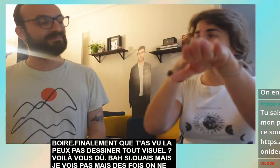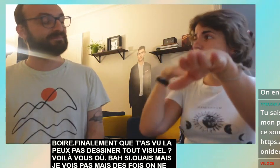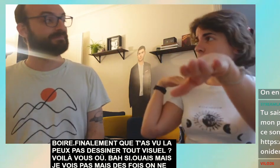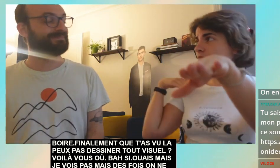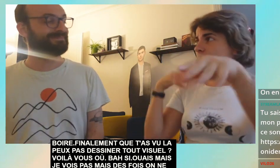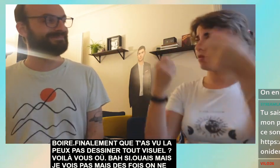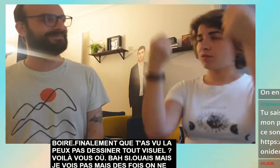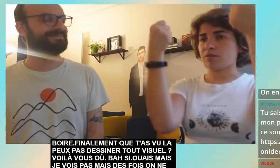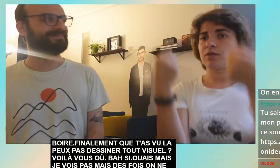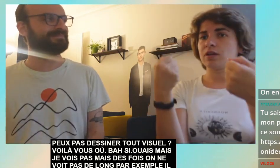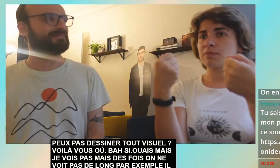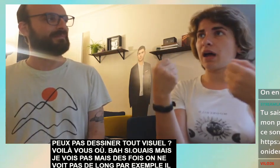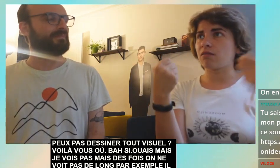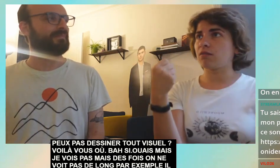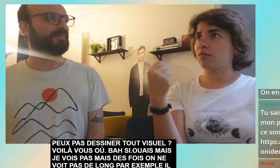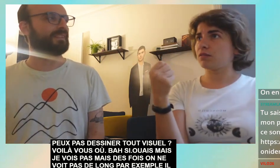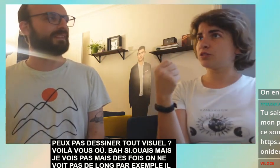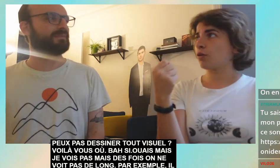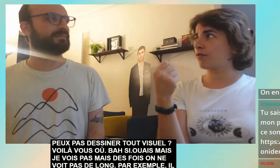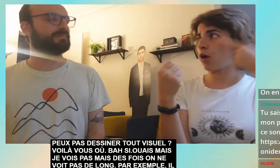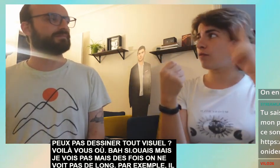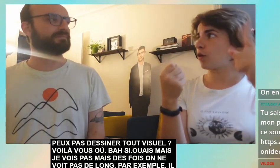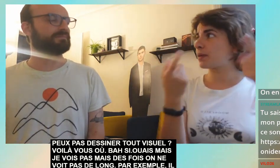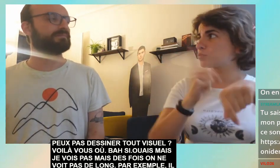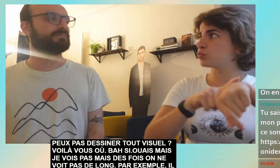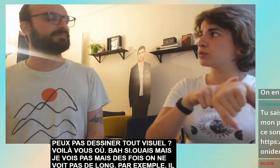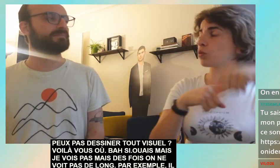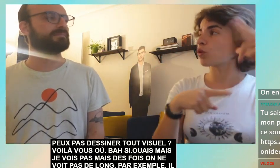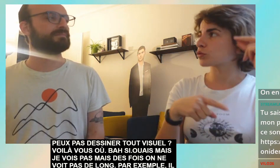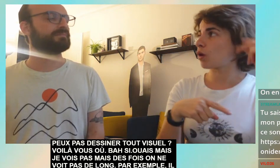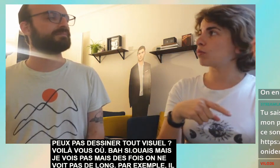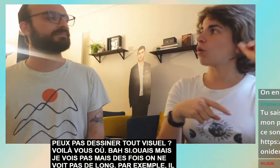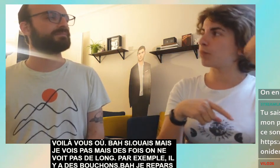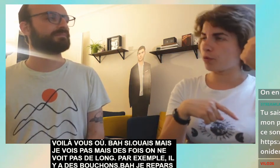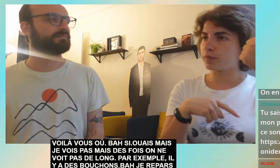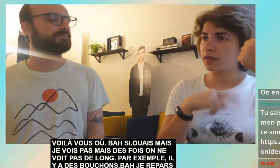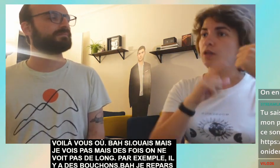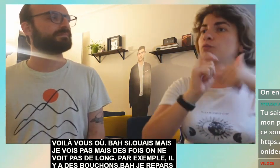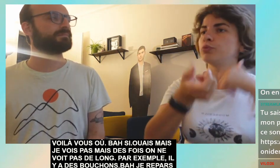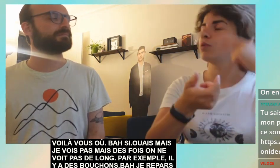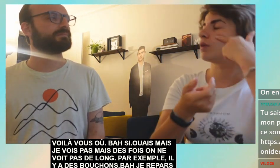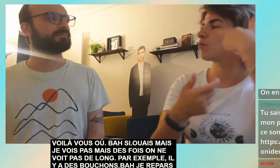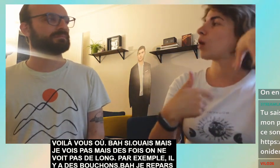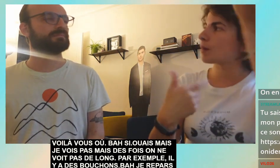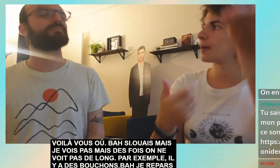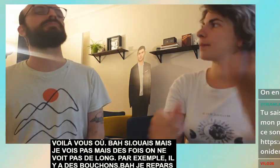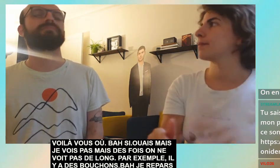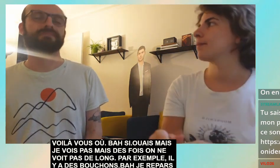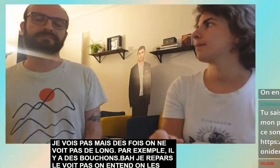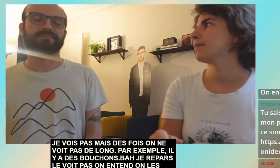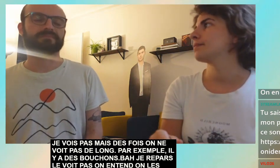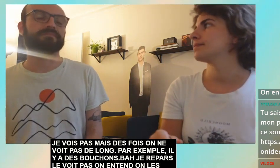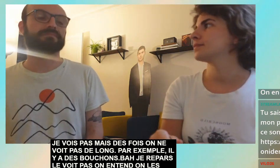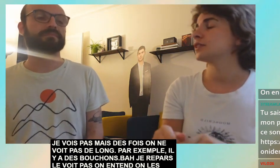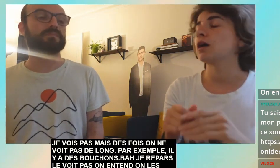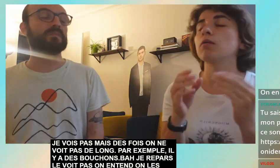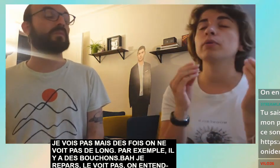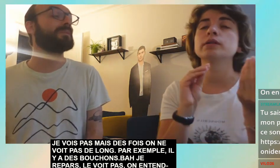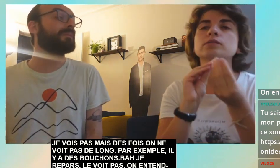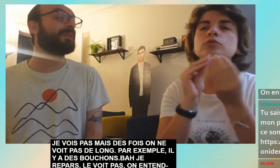bouchons. Bah, les gyrophares, on ne les voit pas tout de Hmm. suite, on entend en premier, puis on les voit après. Hmm. Après, Hmm, c'est bon,